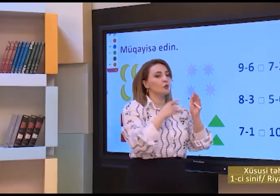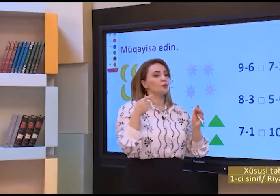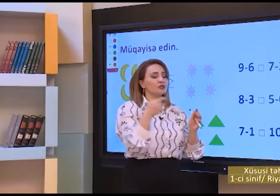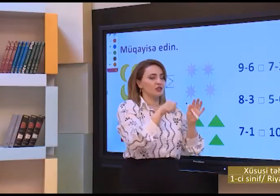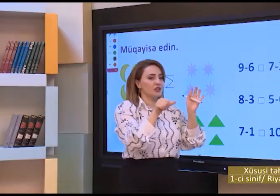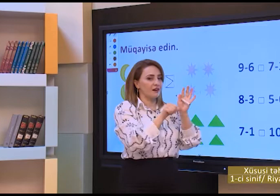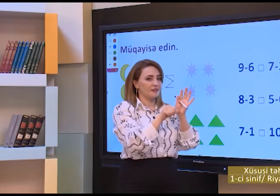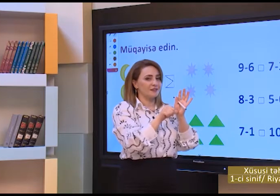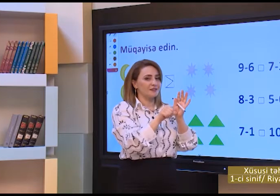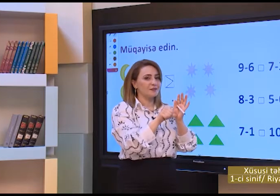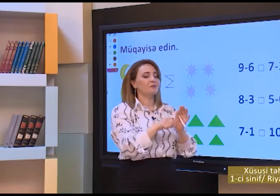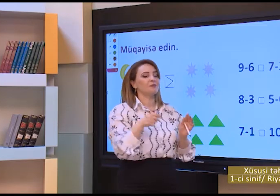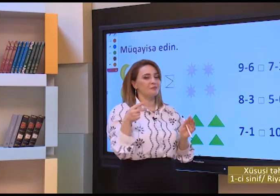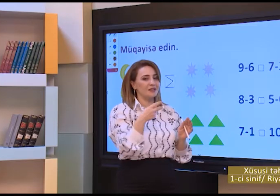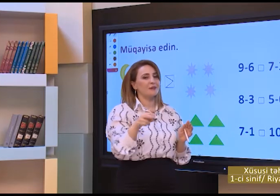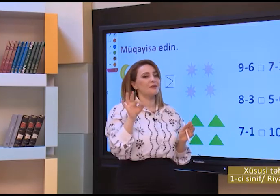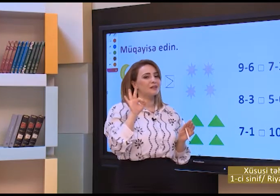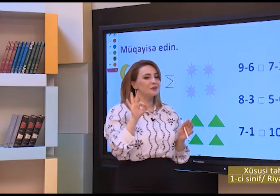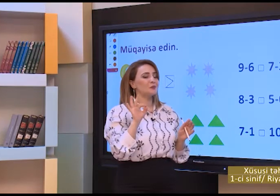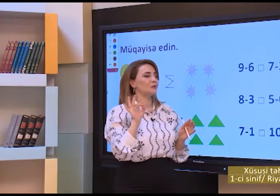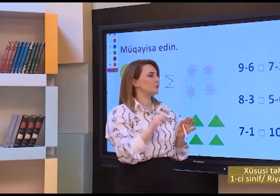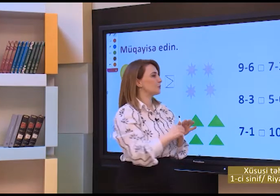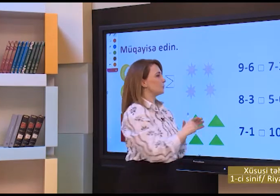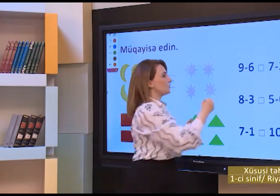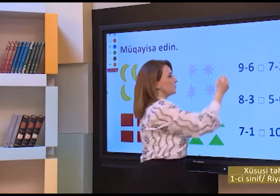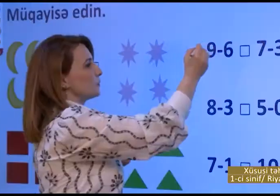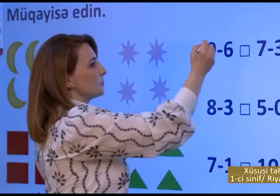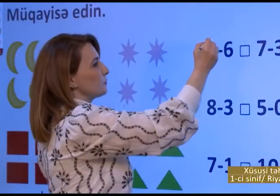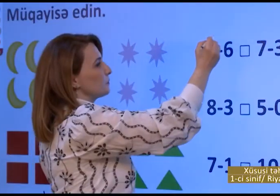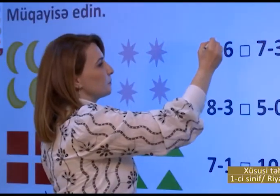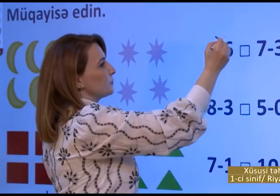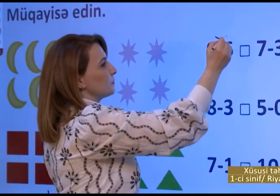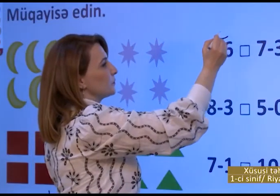9 çıx 6, bərabərdir 3, düzdür.